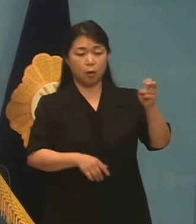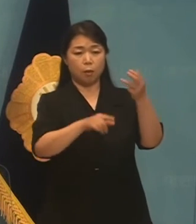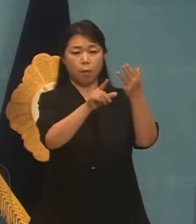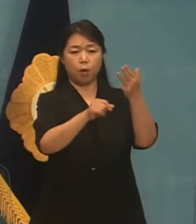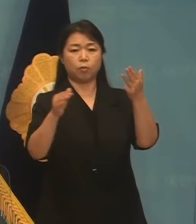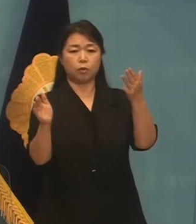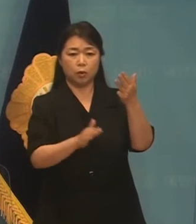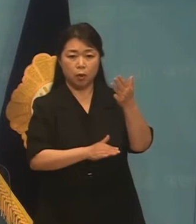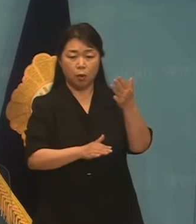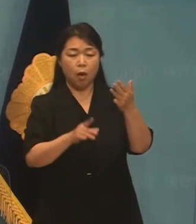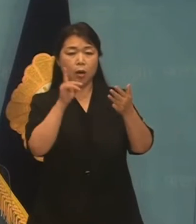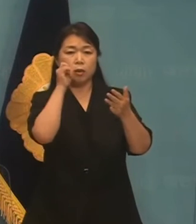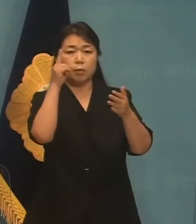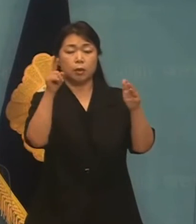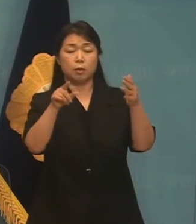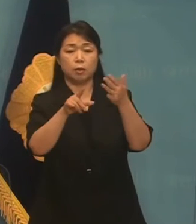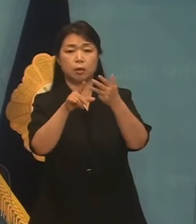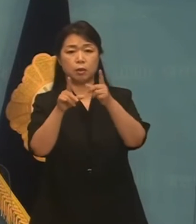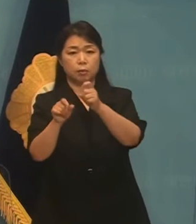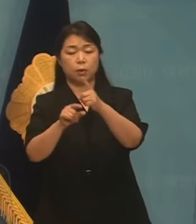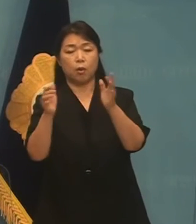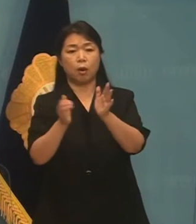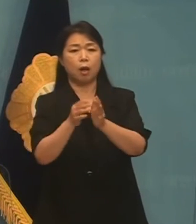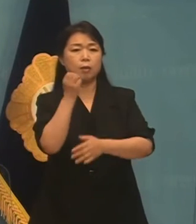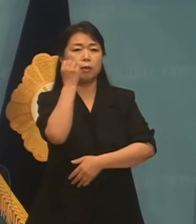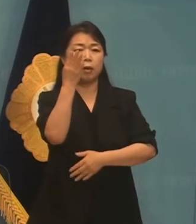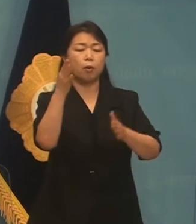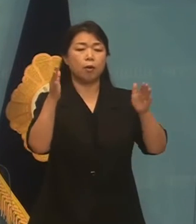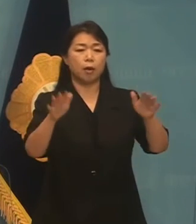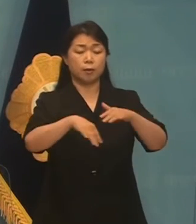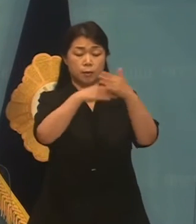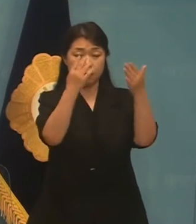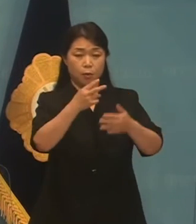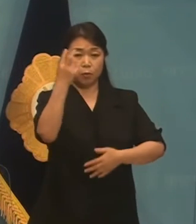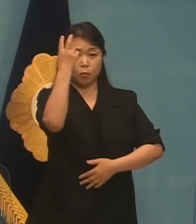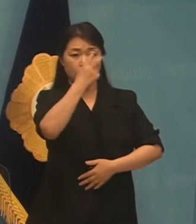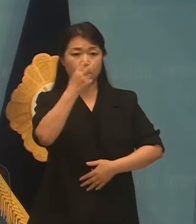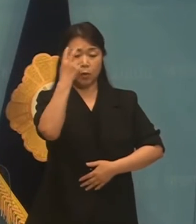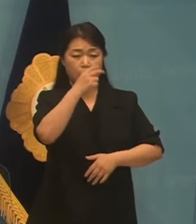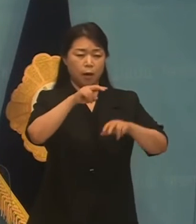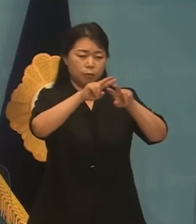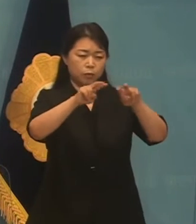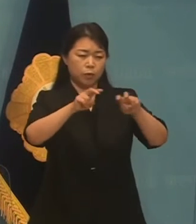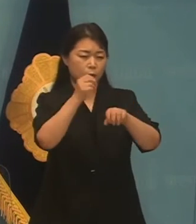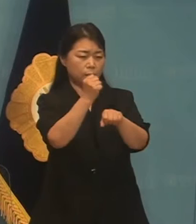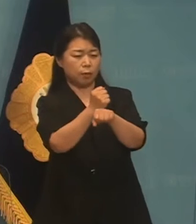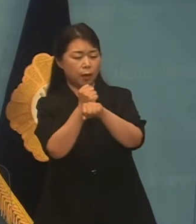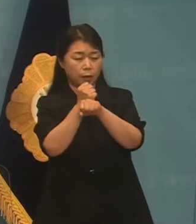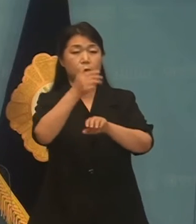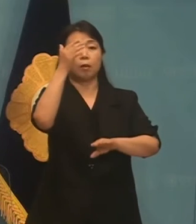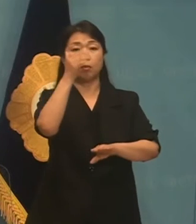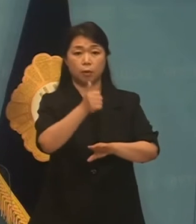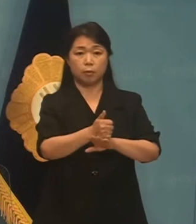8월부터 11월까지 4개월간 전수조사 분석한